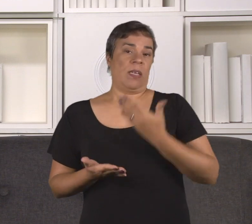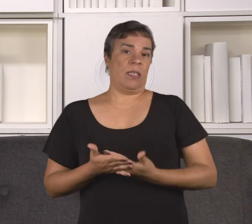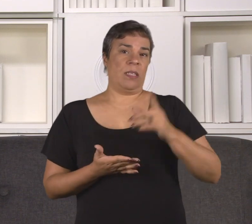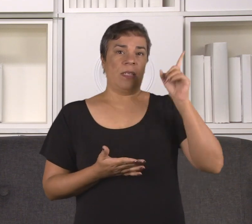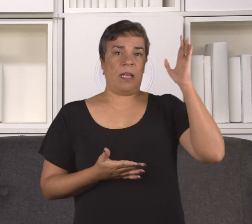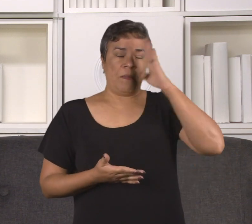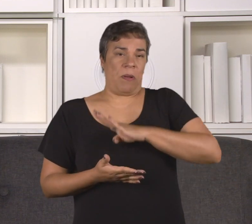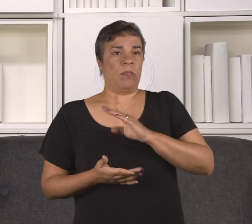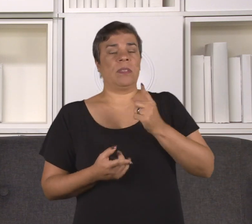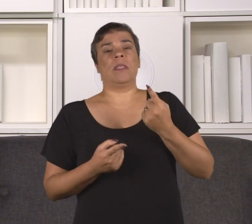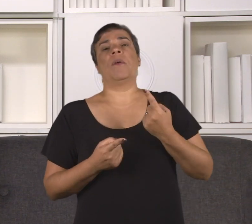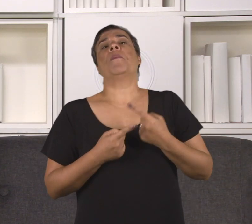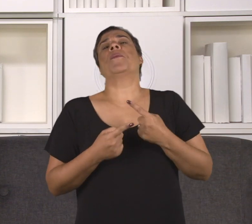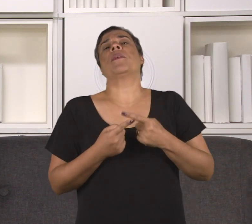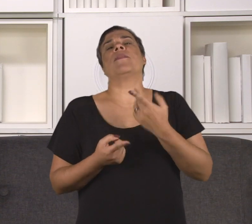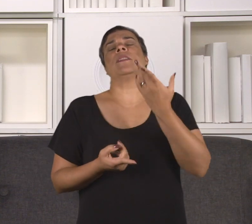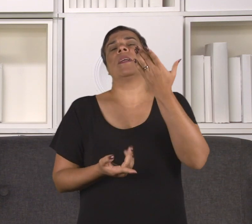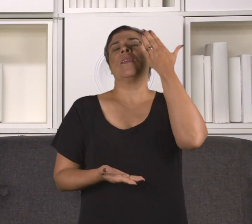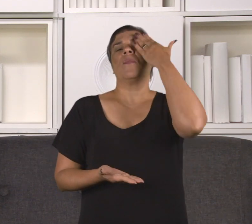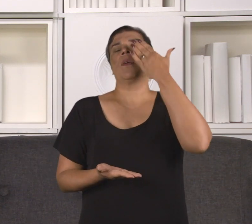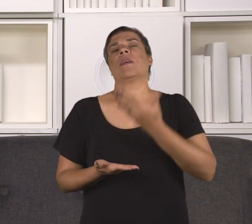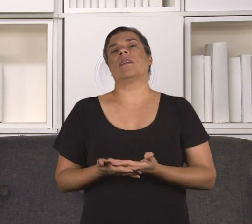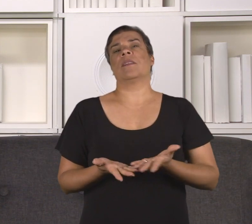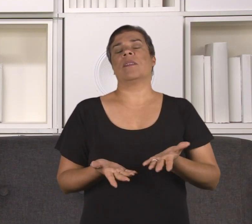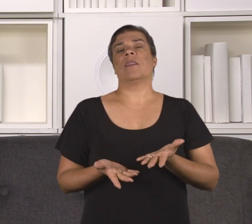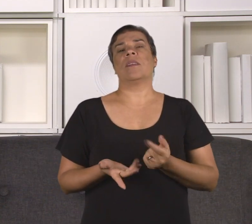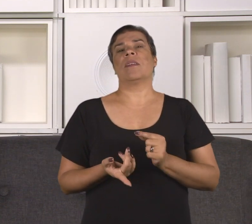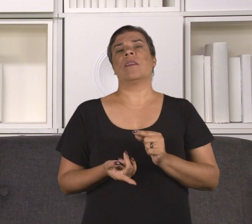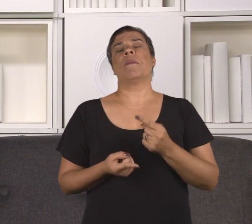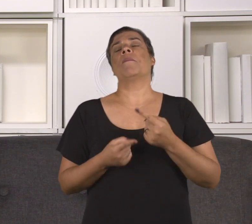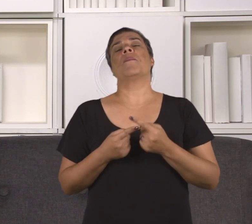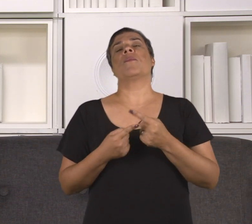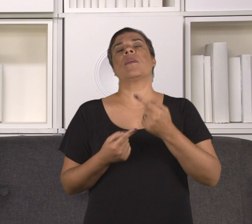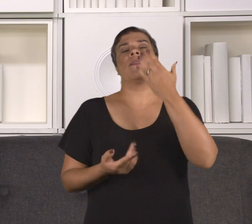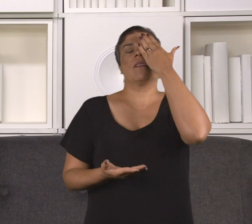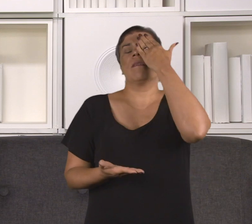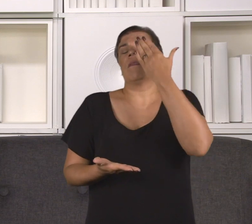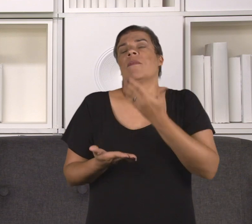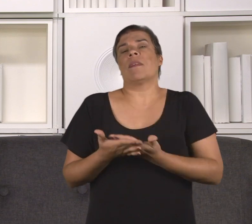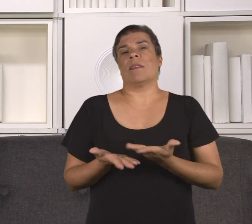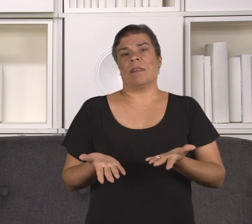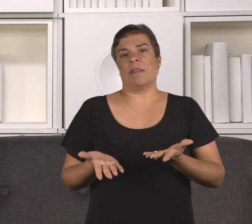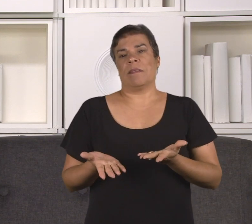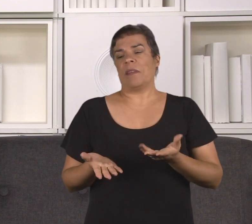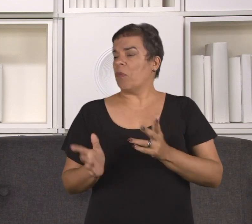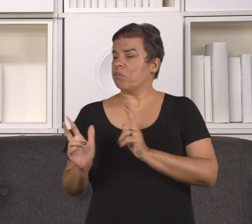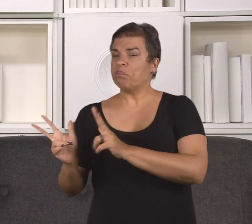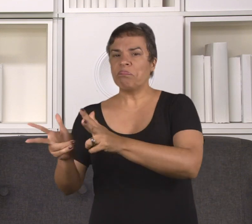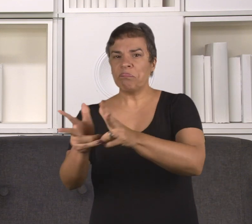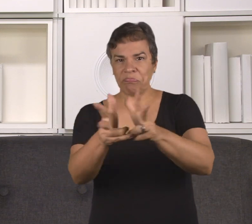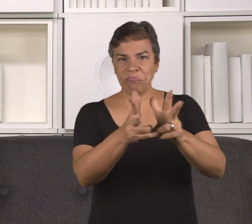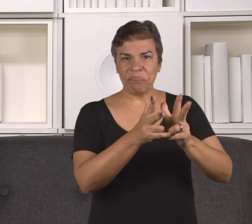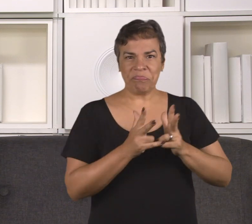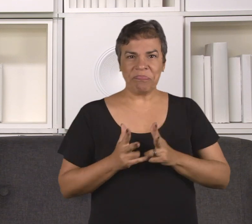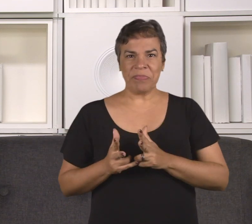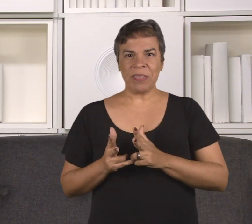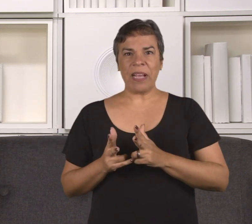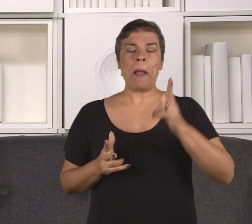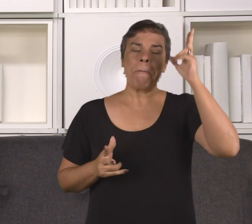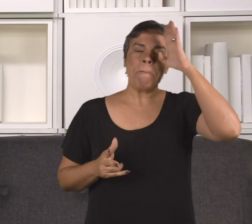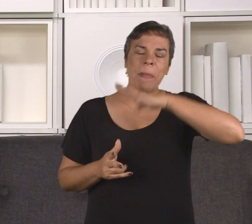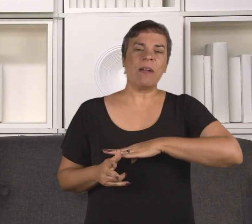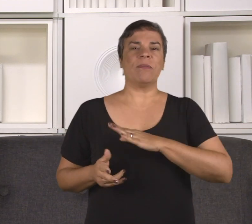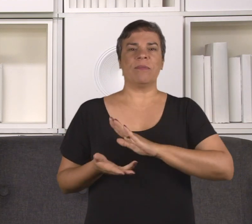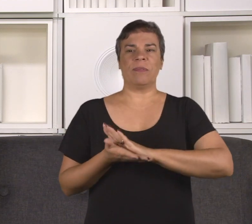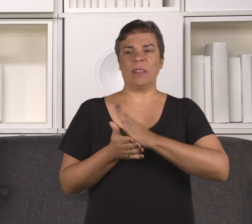você não acredita? Quais são as suas razões? Justifique aí por que você não acredita, mas converse com o seu grupo sobre maldições.